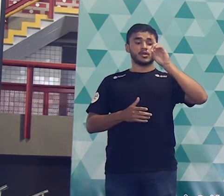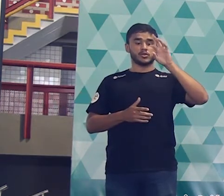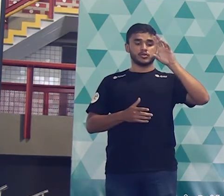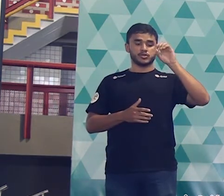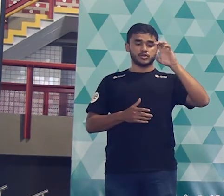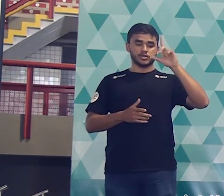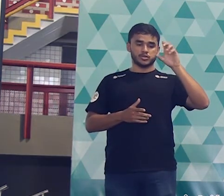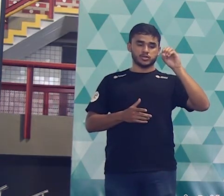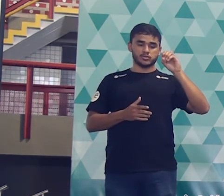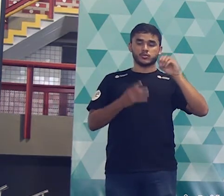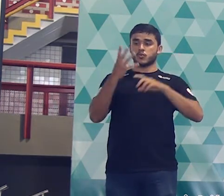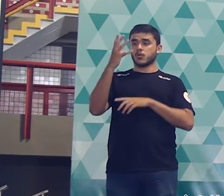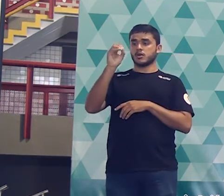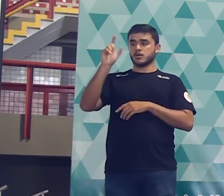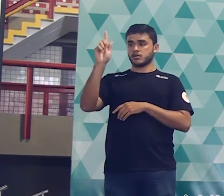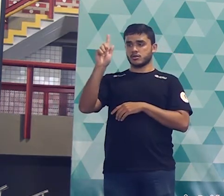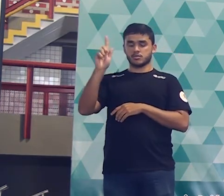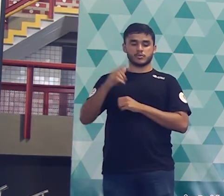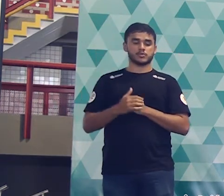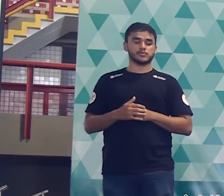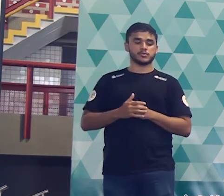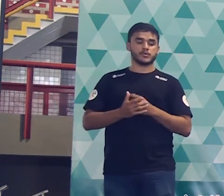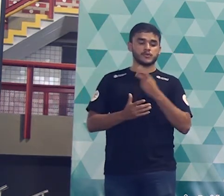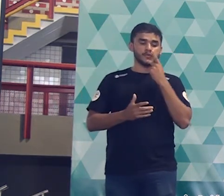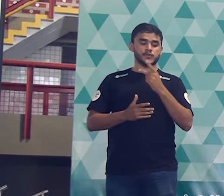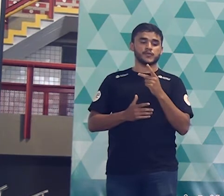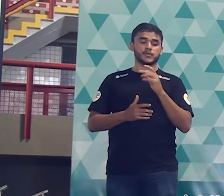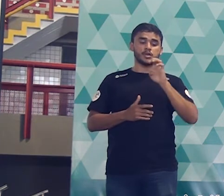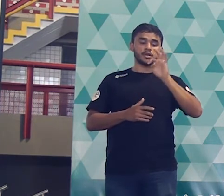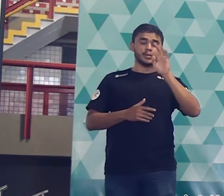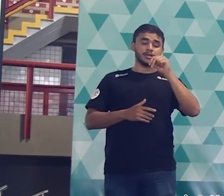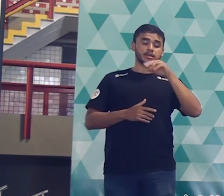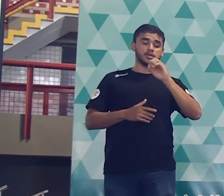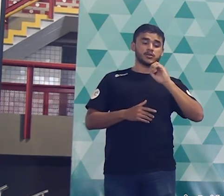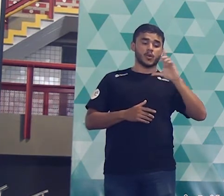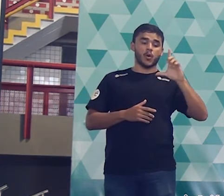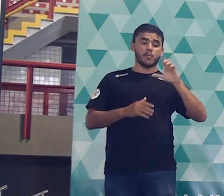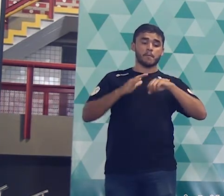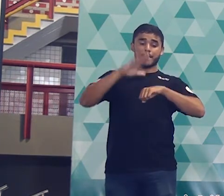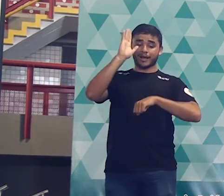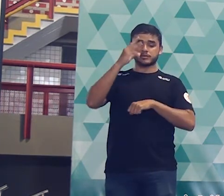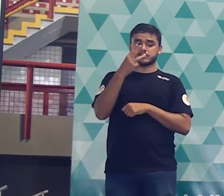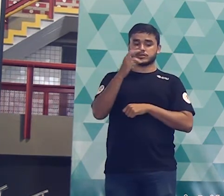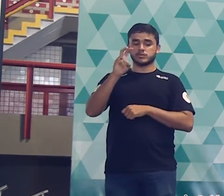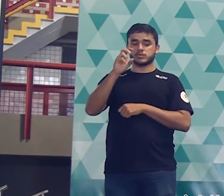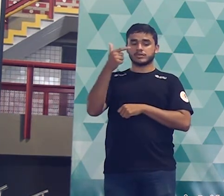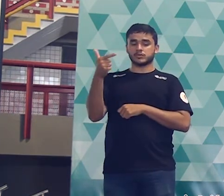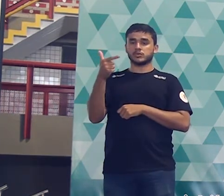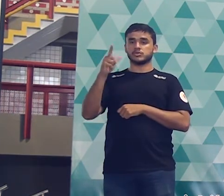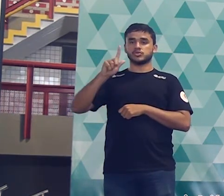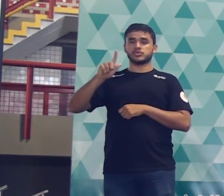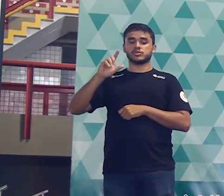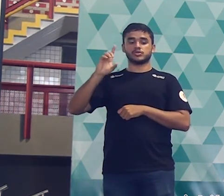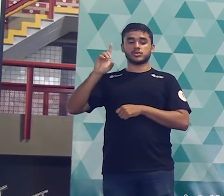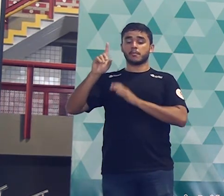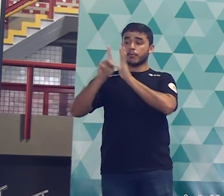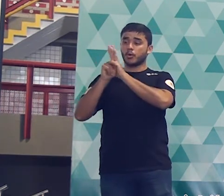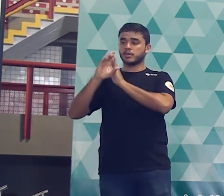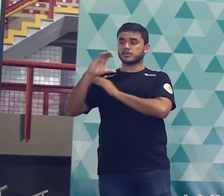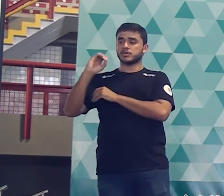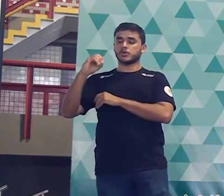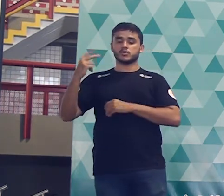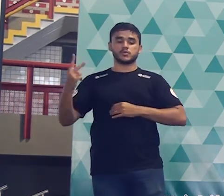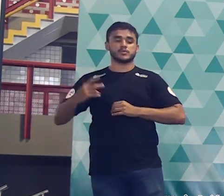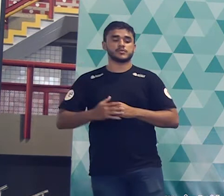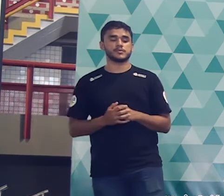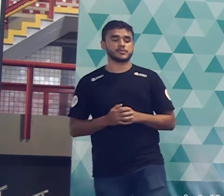gramas de massa consumida, e o etanol, que produziu 352 gramas de CO2. Beleza? Vamos para a última questão, questão